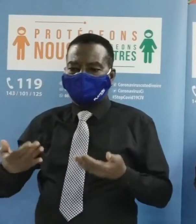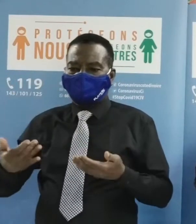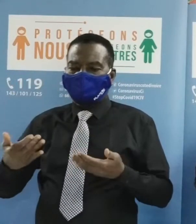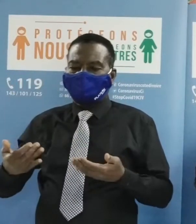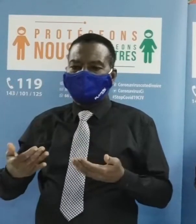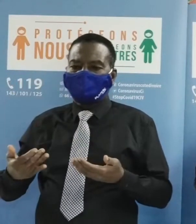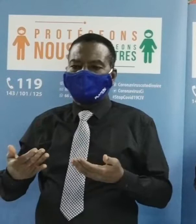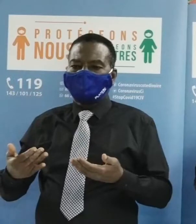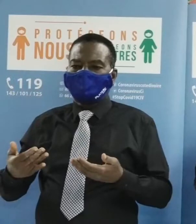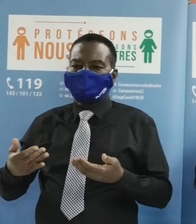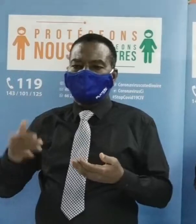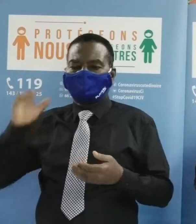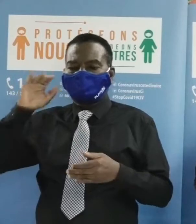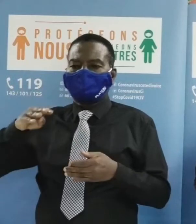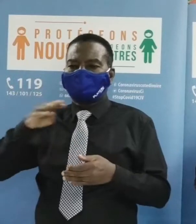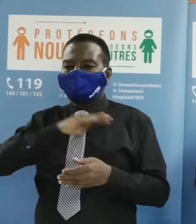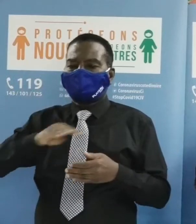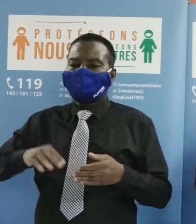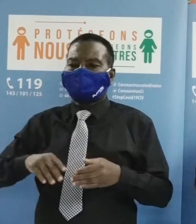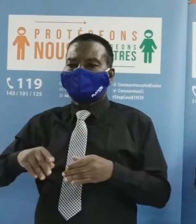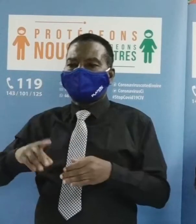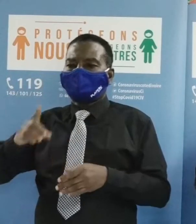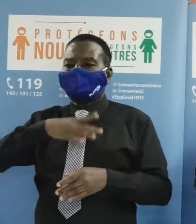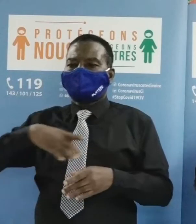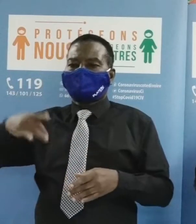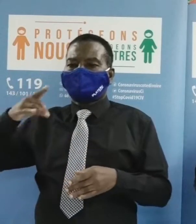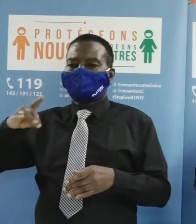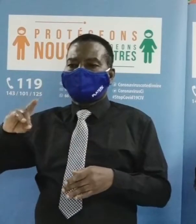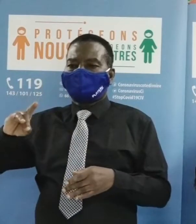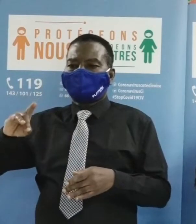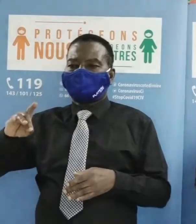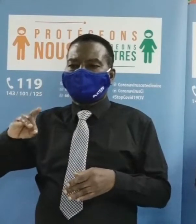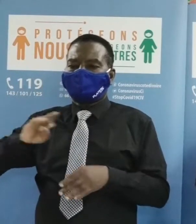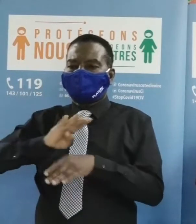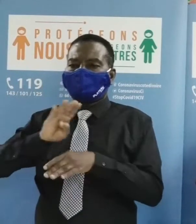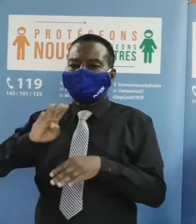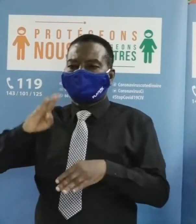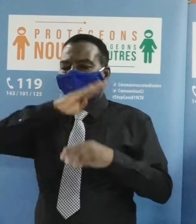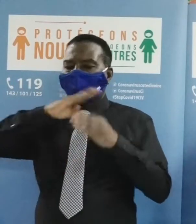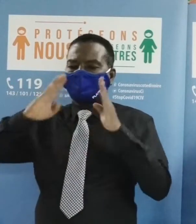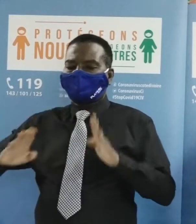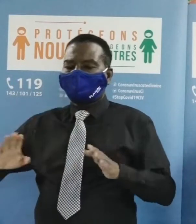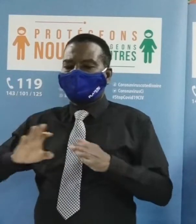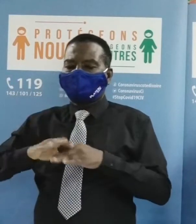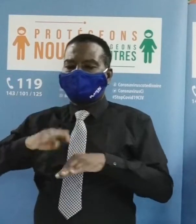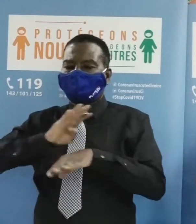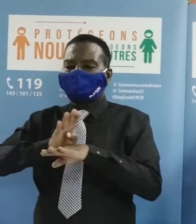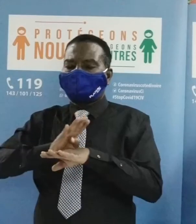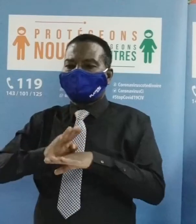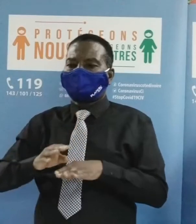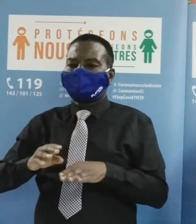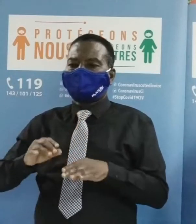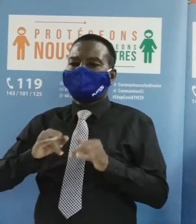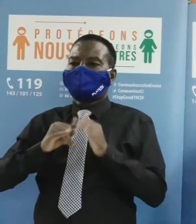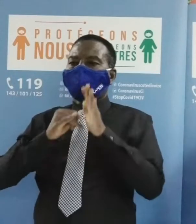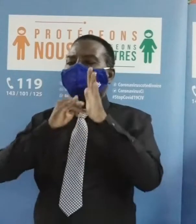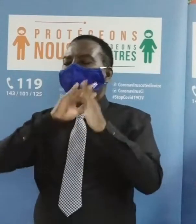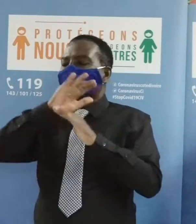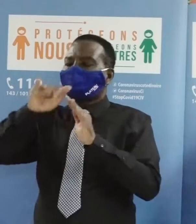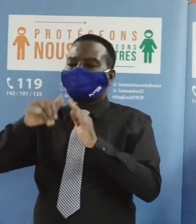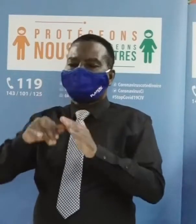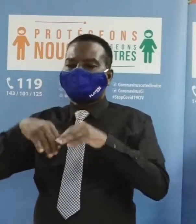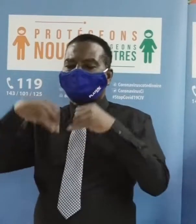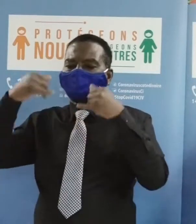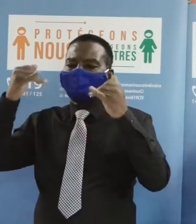chez membres de la délégation nationale mais le boîtier distinguer journalistes de la presse nationale